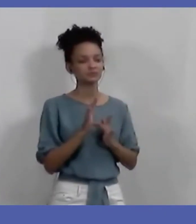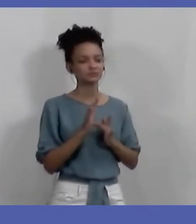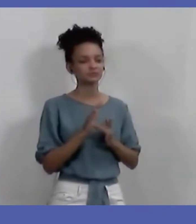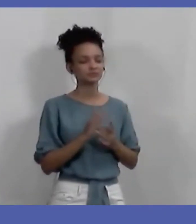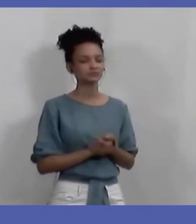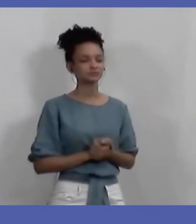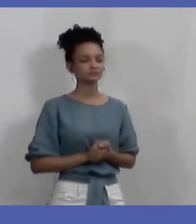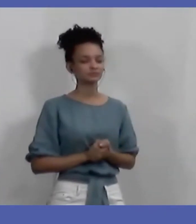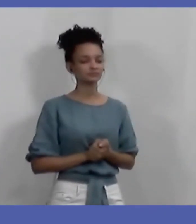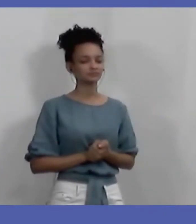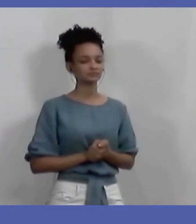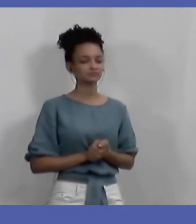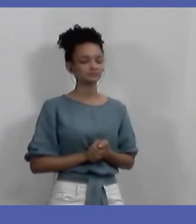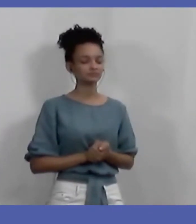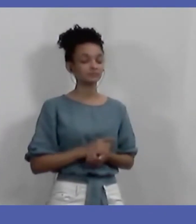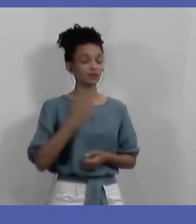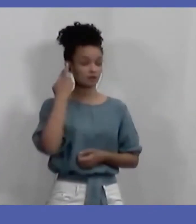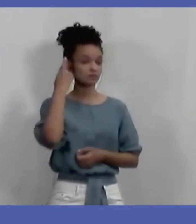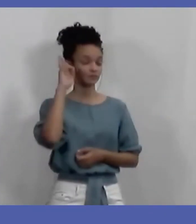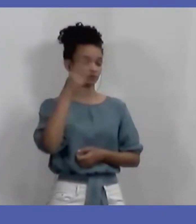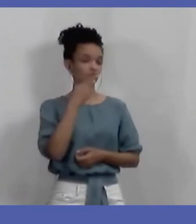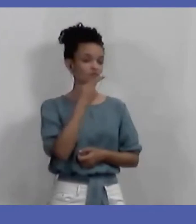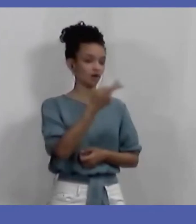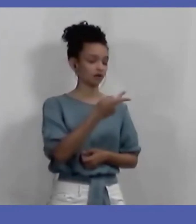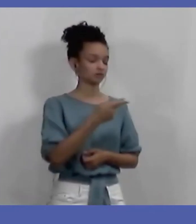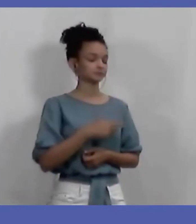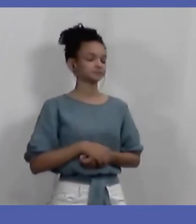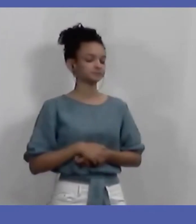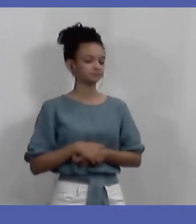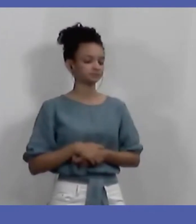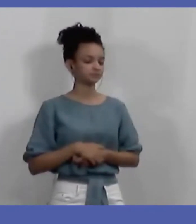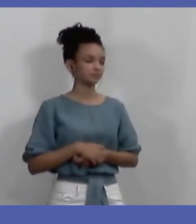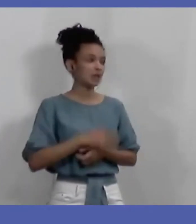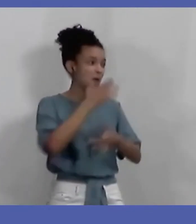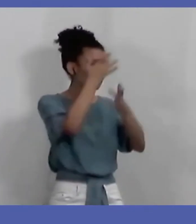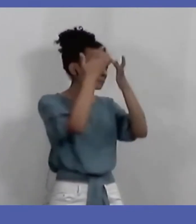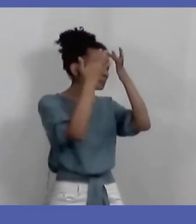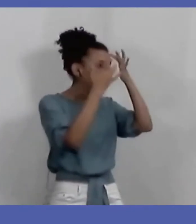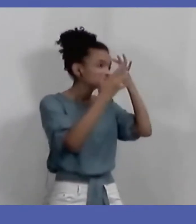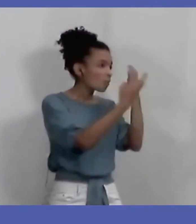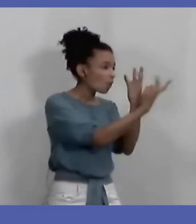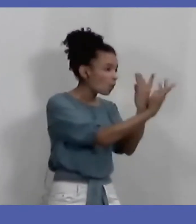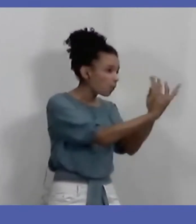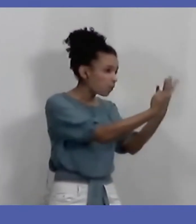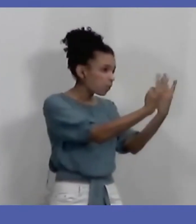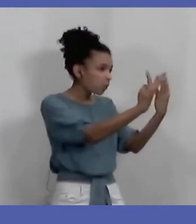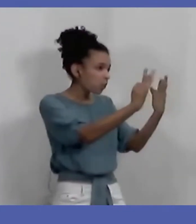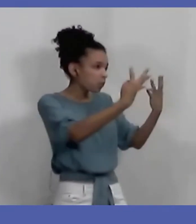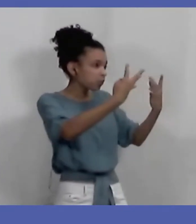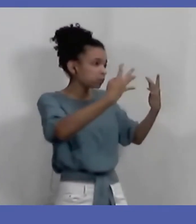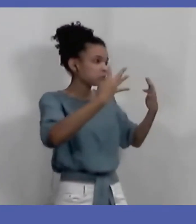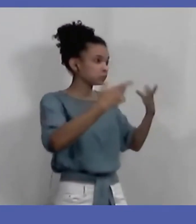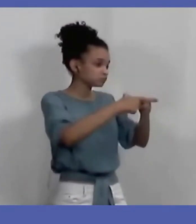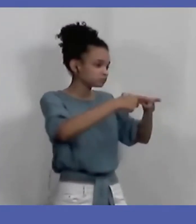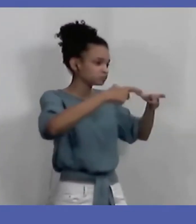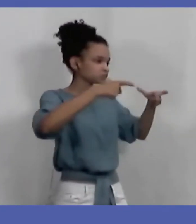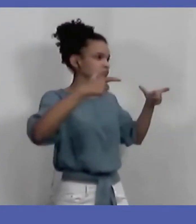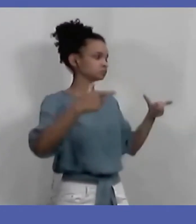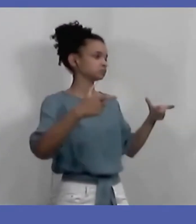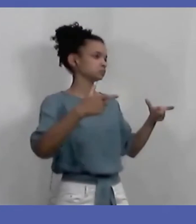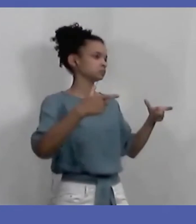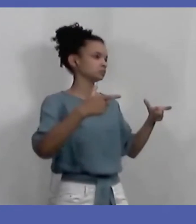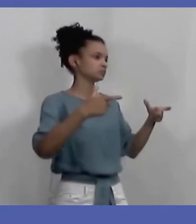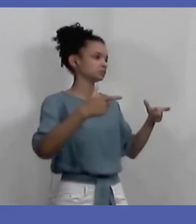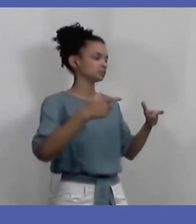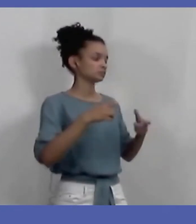olha, o Senhor diz assim, a seara, na verdade, rogai ao Senhor da